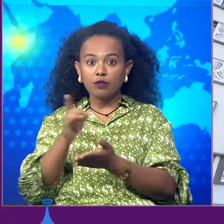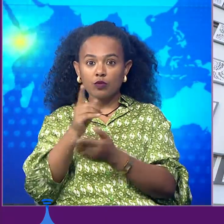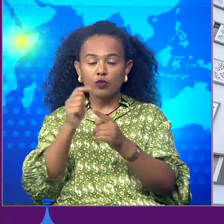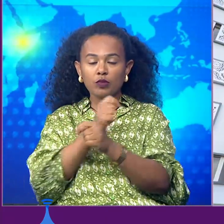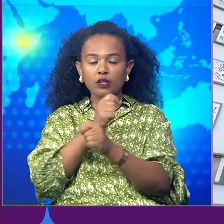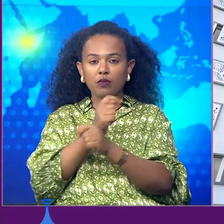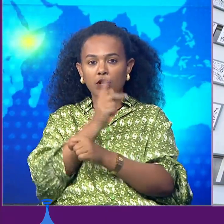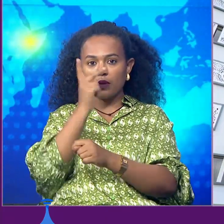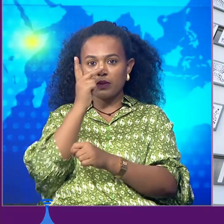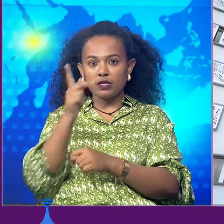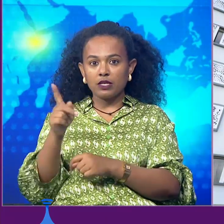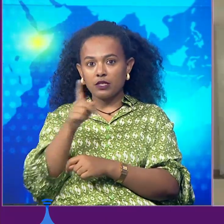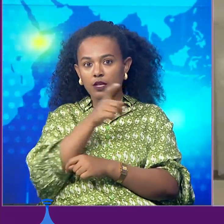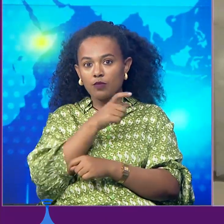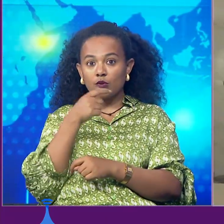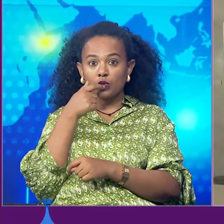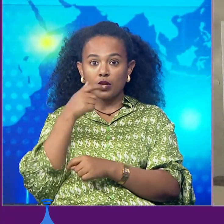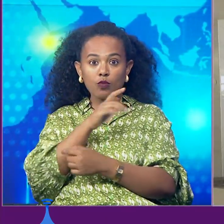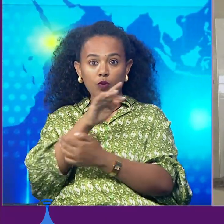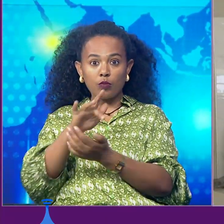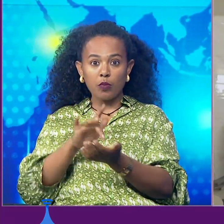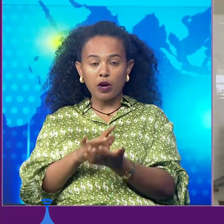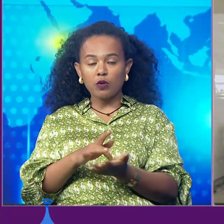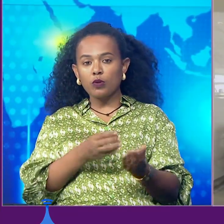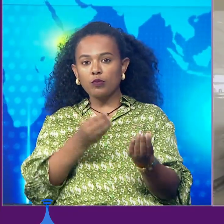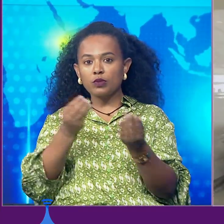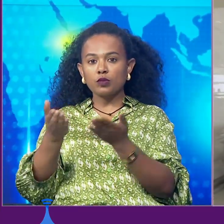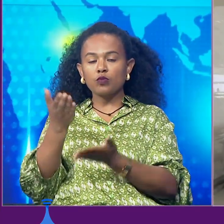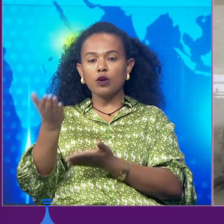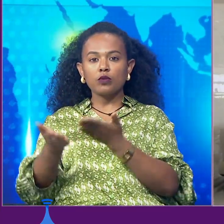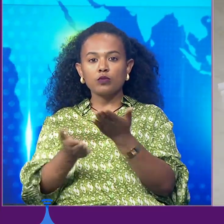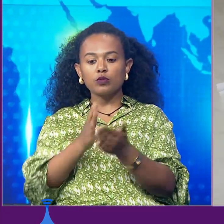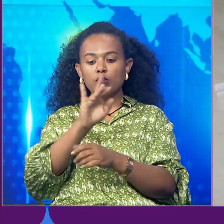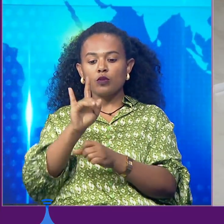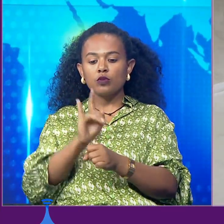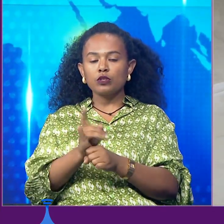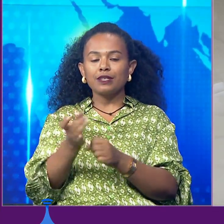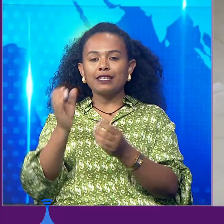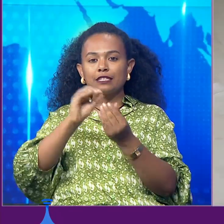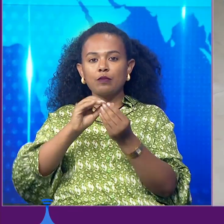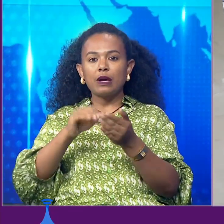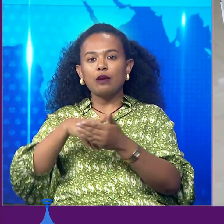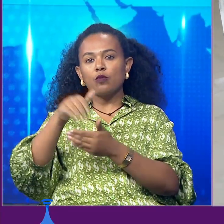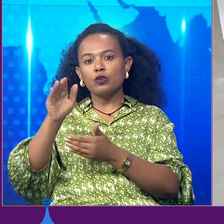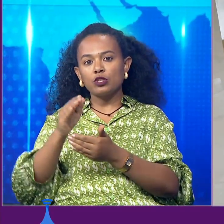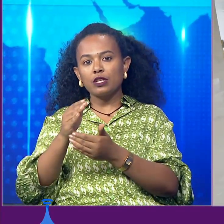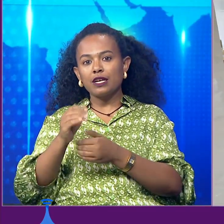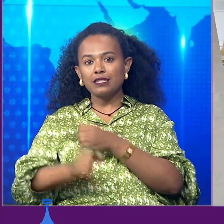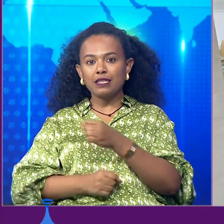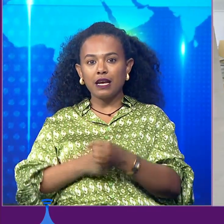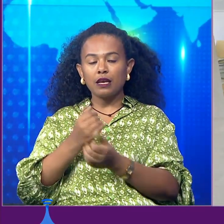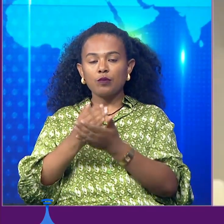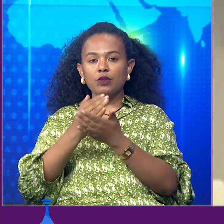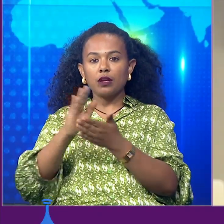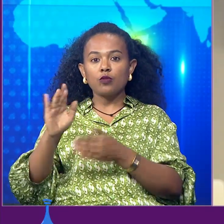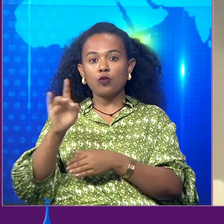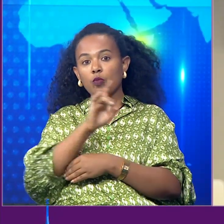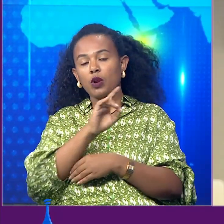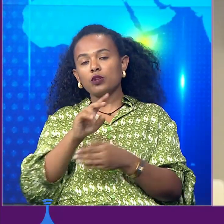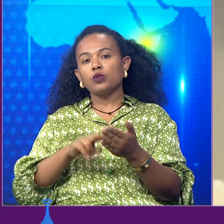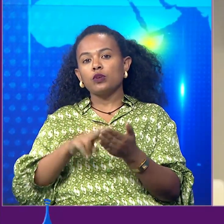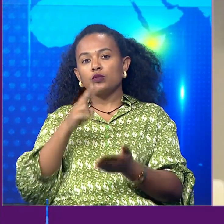የሚያሳይ ስለመሆኑም ተናግረዋል። በማዕከሉ የሚሰጡ አገልግሎቶች ዜጎችን ከተጨማሪ ወጪና እንግልት የሚታደጉ መሆናቸውንም አንስተዋል።